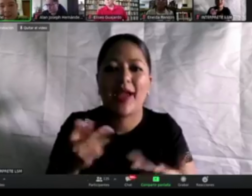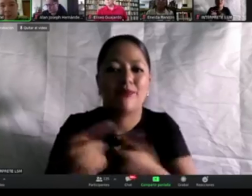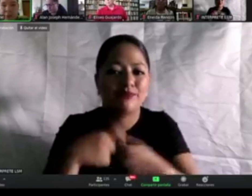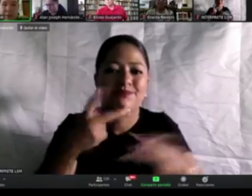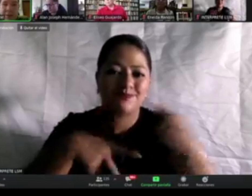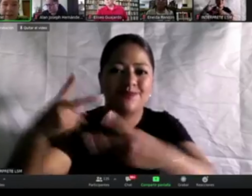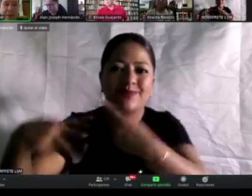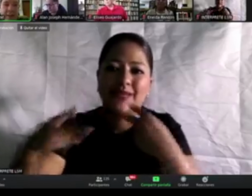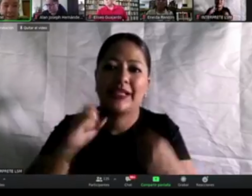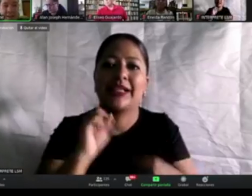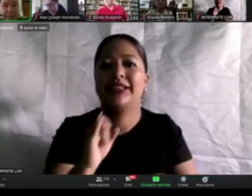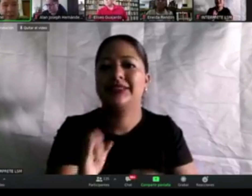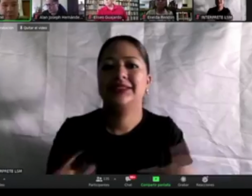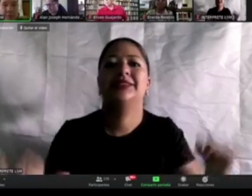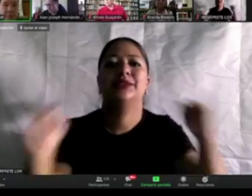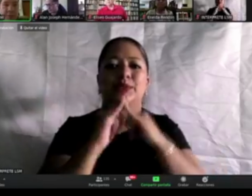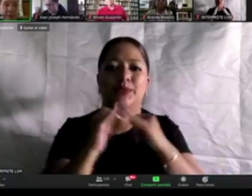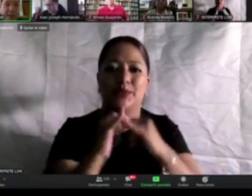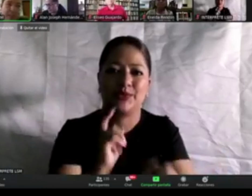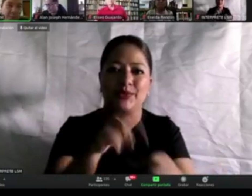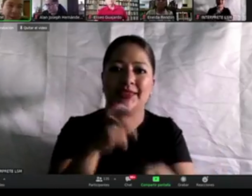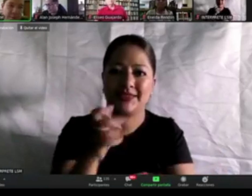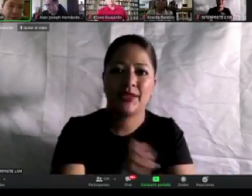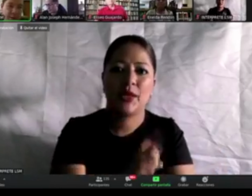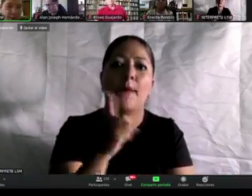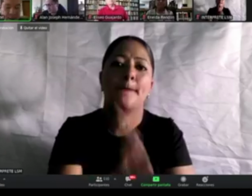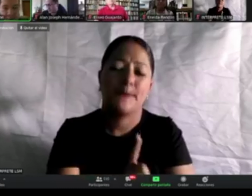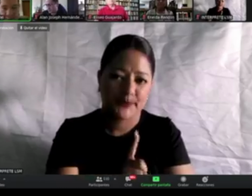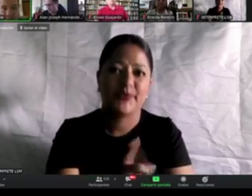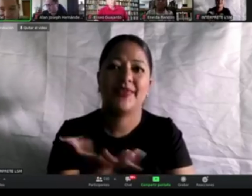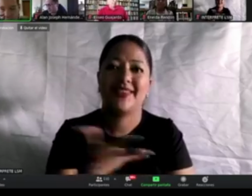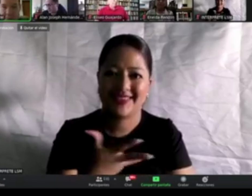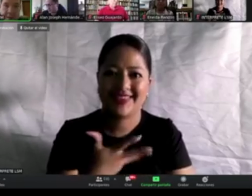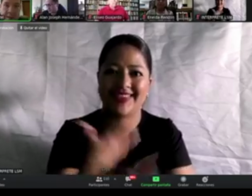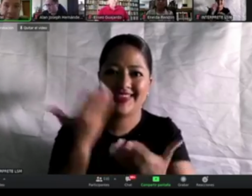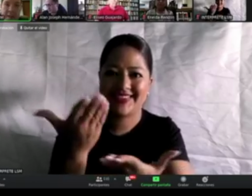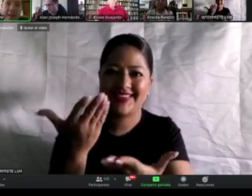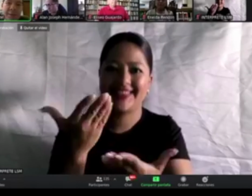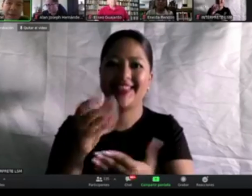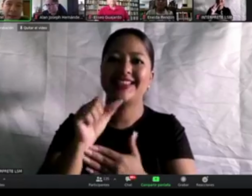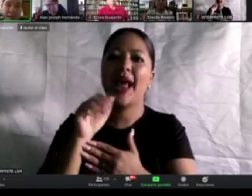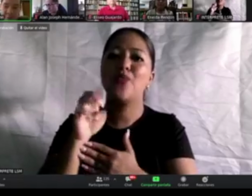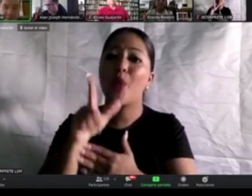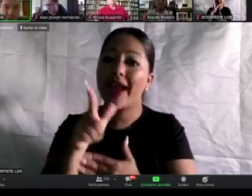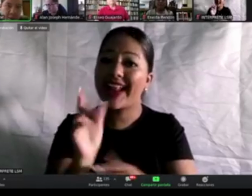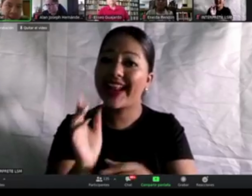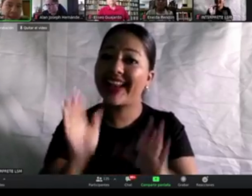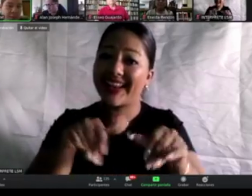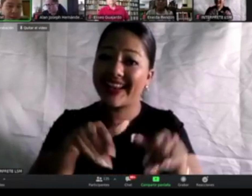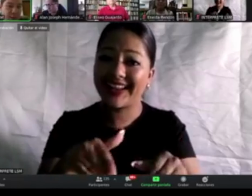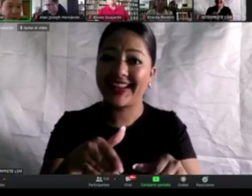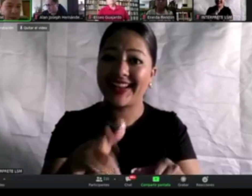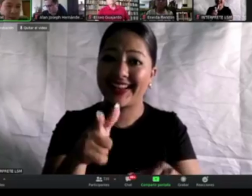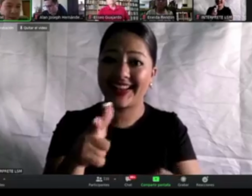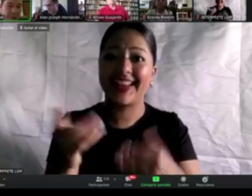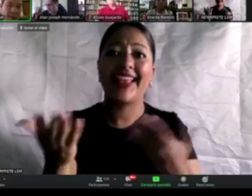las instituciones y en este caso tuvimos la oportunidad Samuel de estar en la escuela en la Universidad de Guadalajara y su